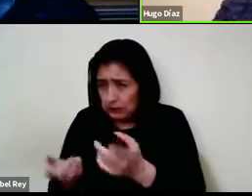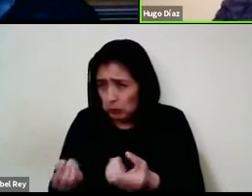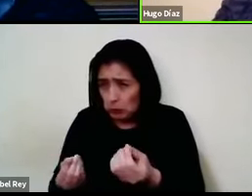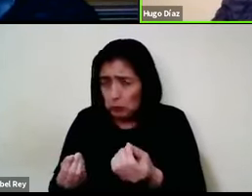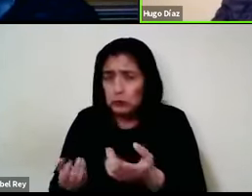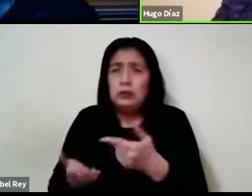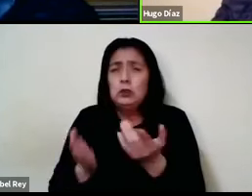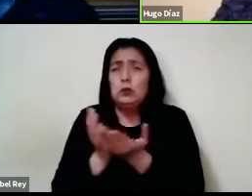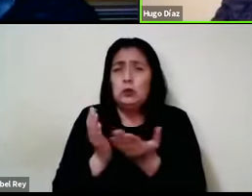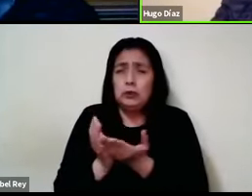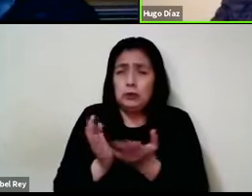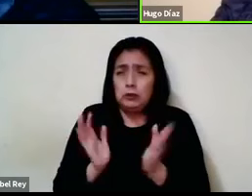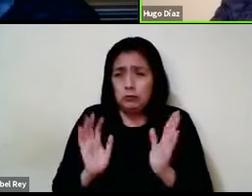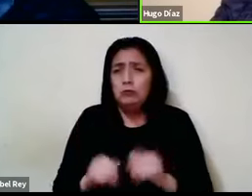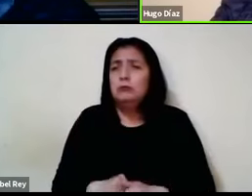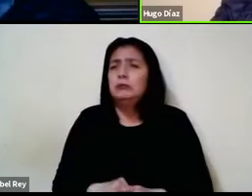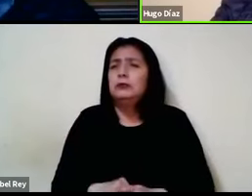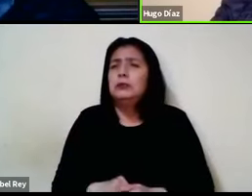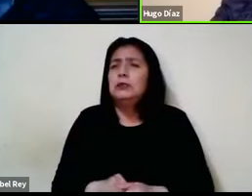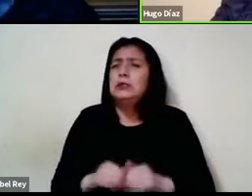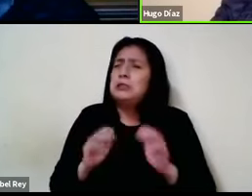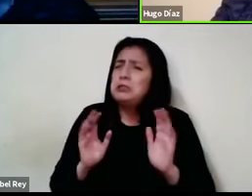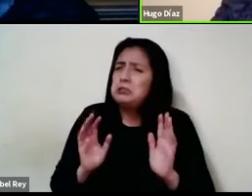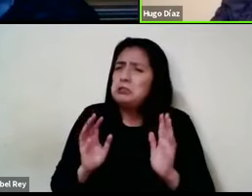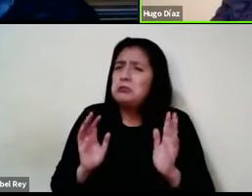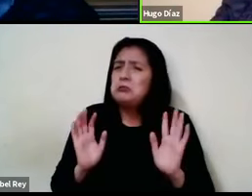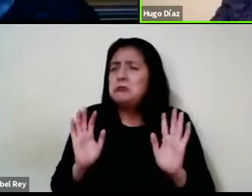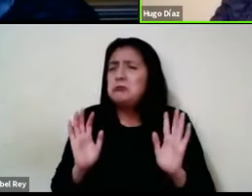del colegio, por un lado? Y si es que